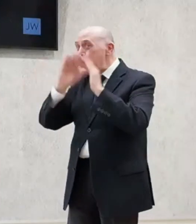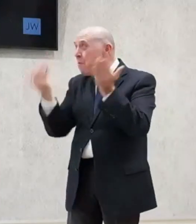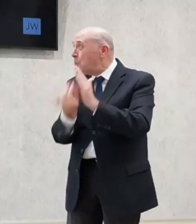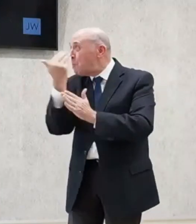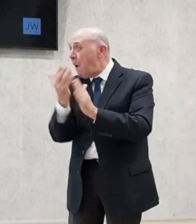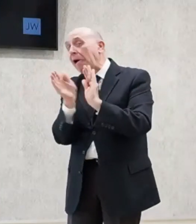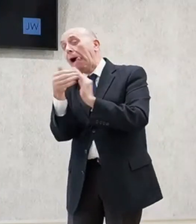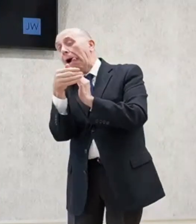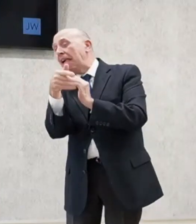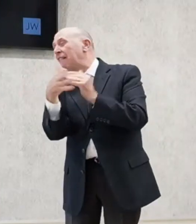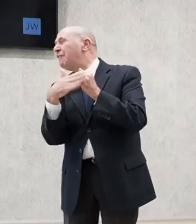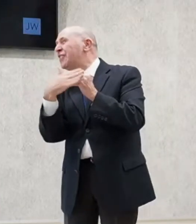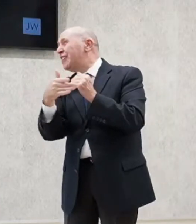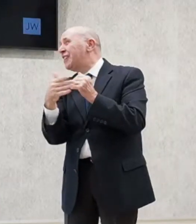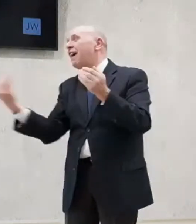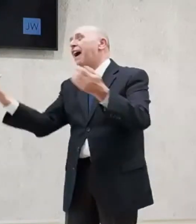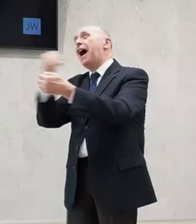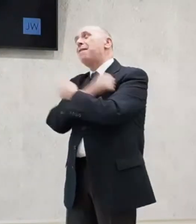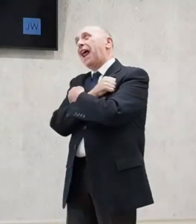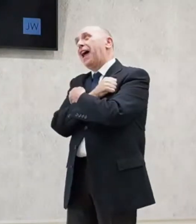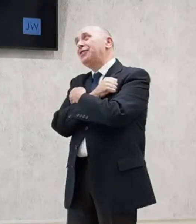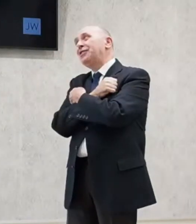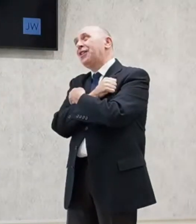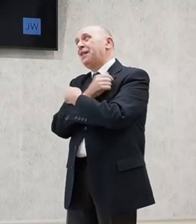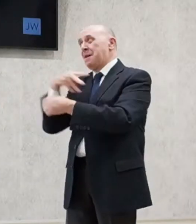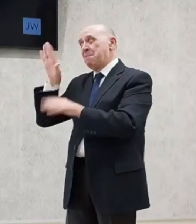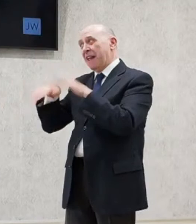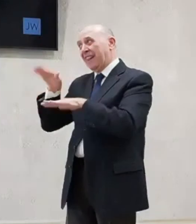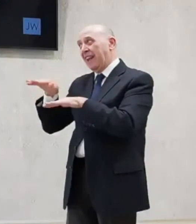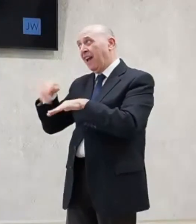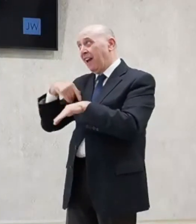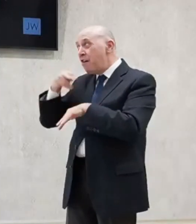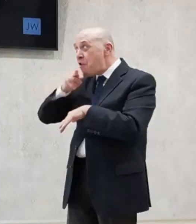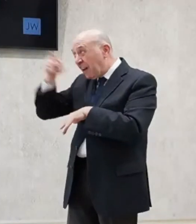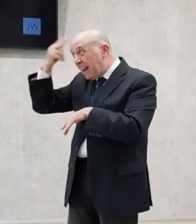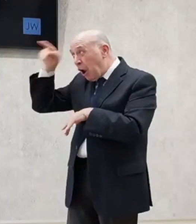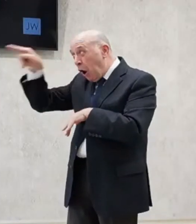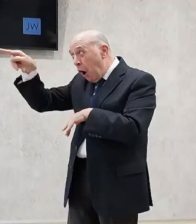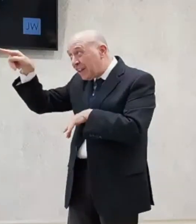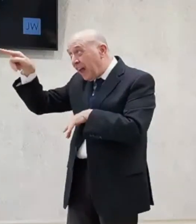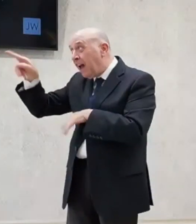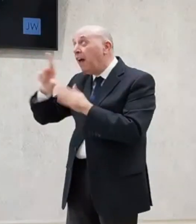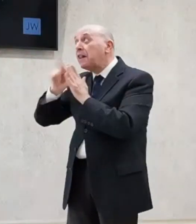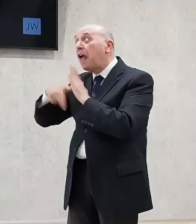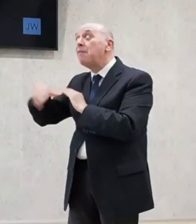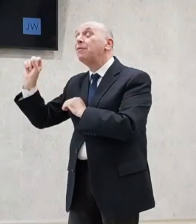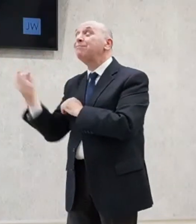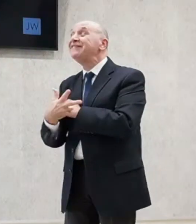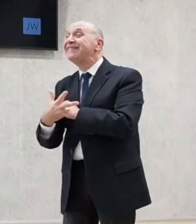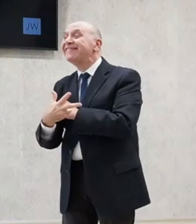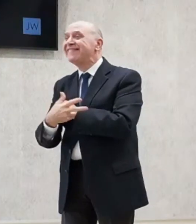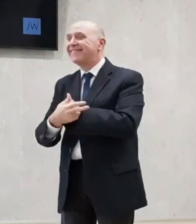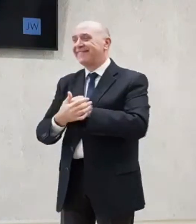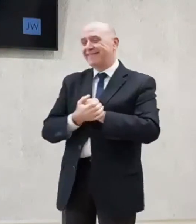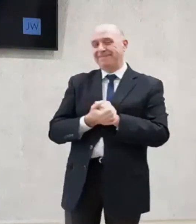Un abbraccio Mattia TS nonna Ricordati il tempo passa subito